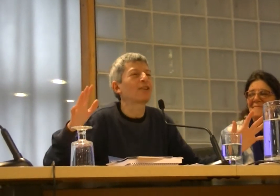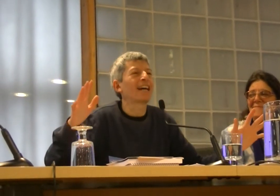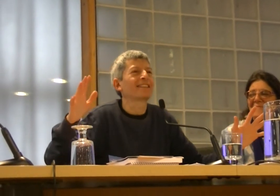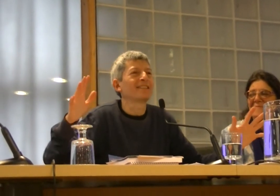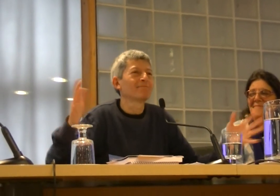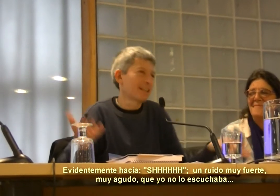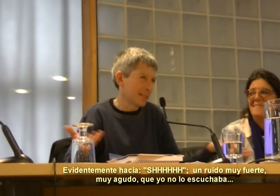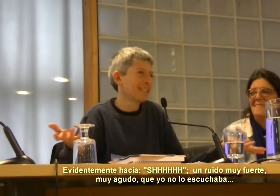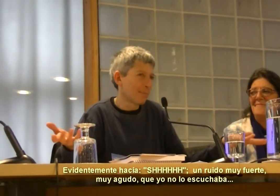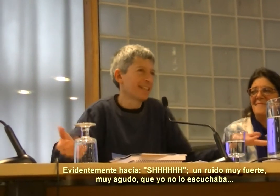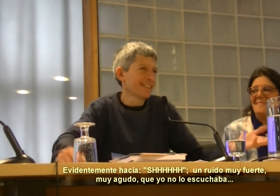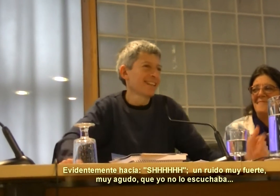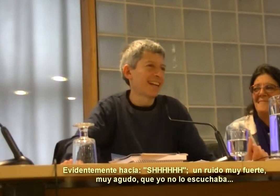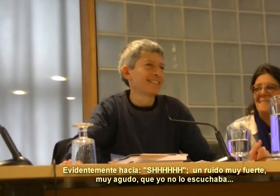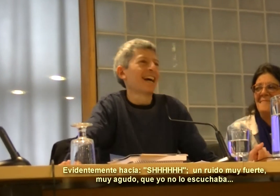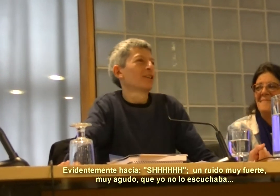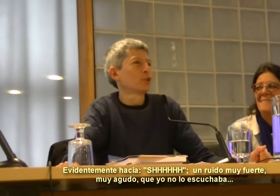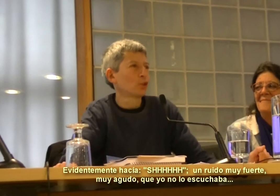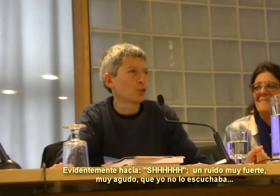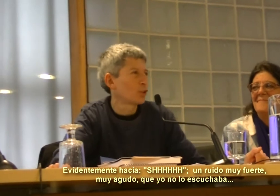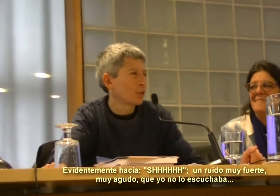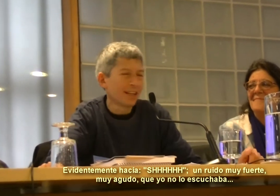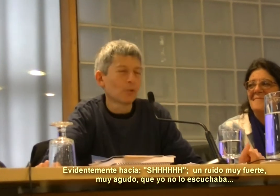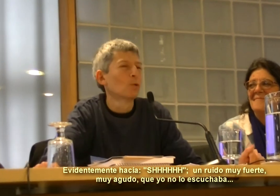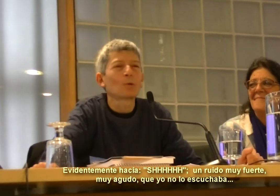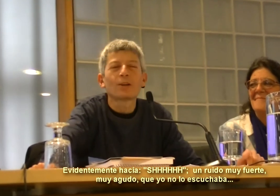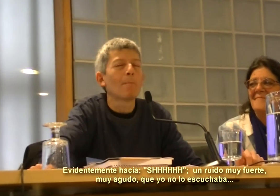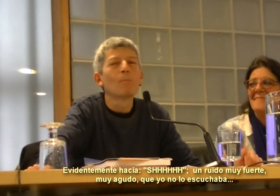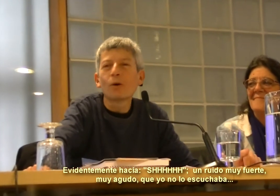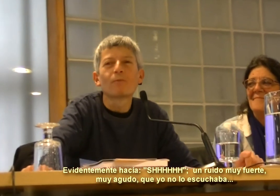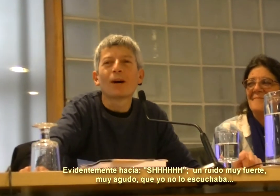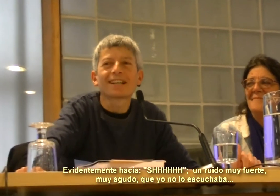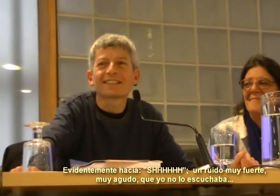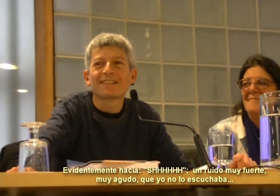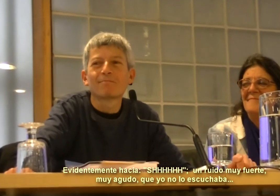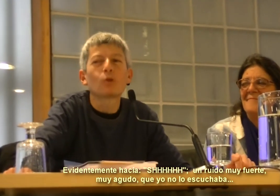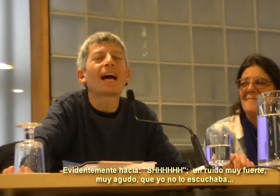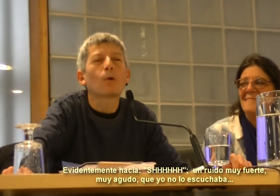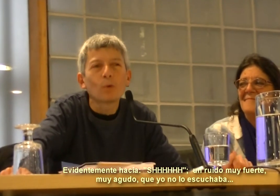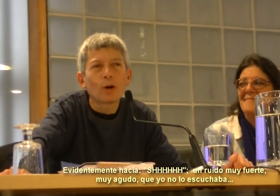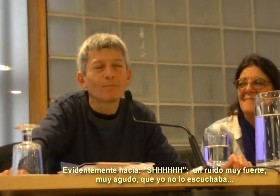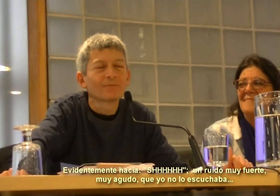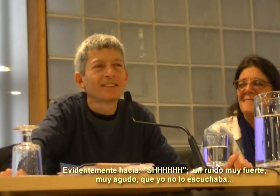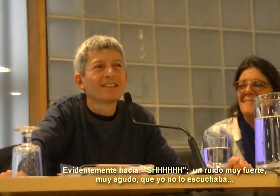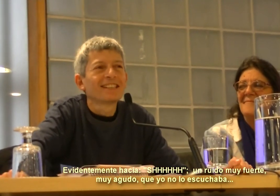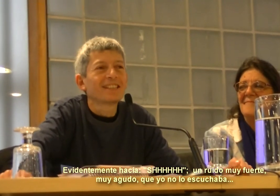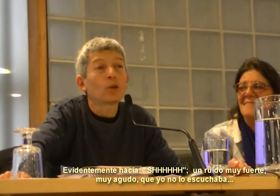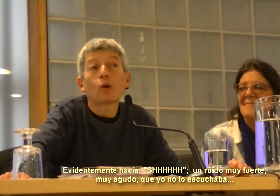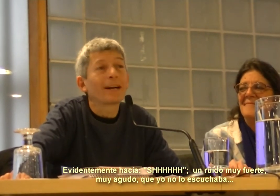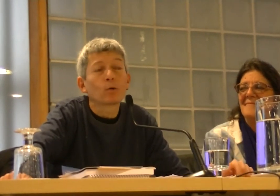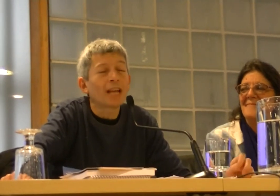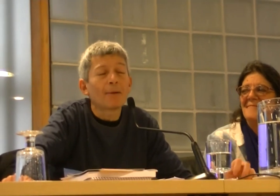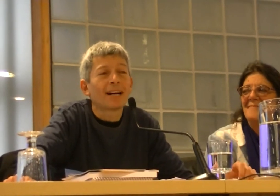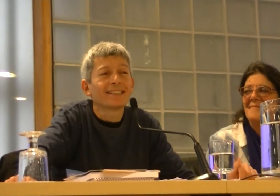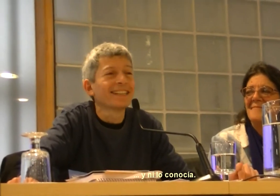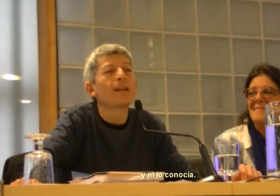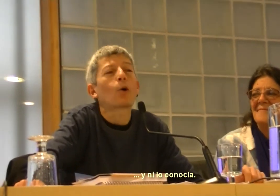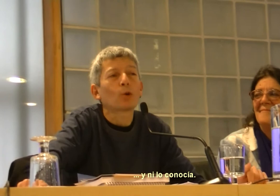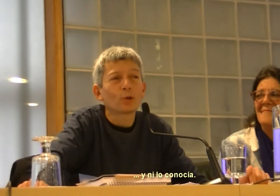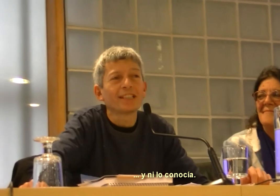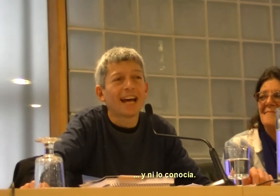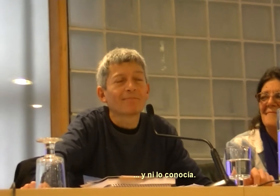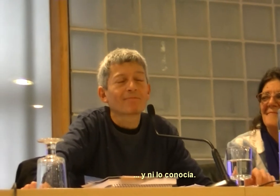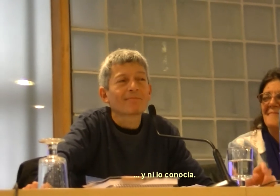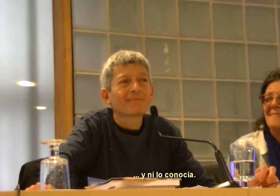tiene que callarse? Evidentemente hacía un ruido muy fuerte, muy agudo, que yo no lo escuchaba, ni